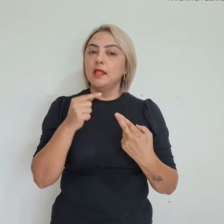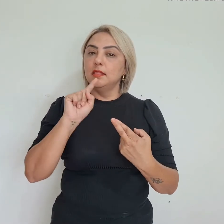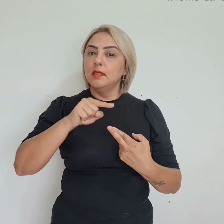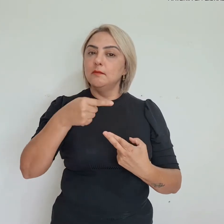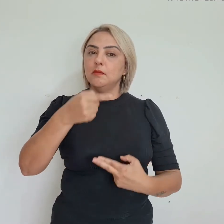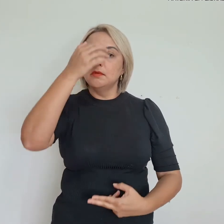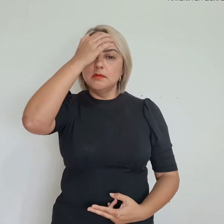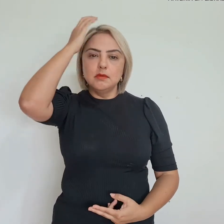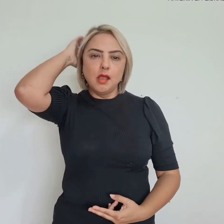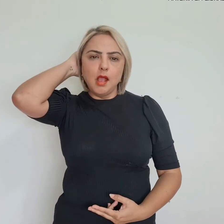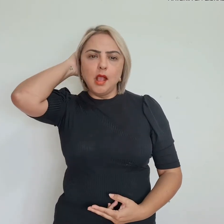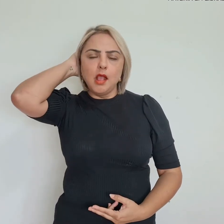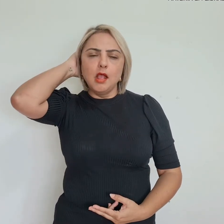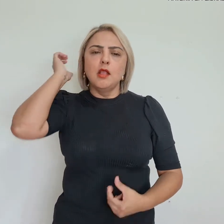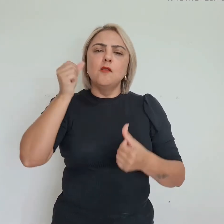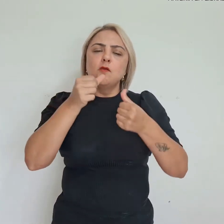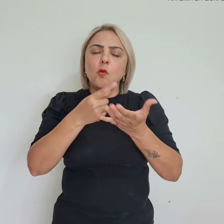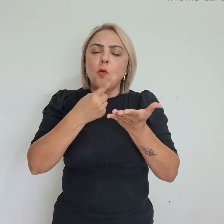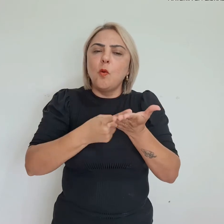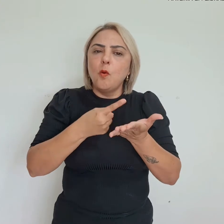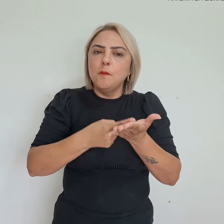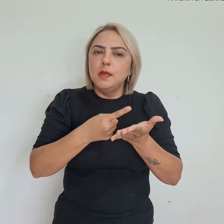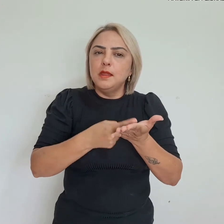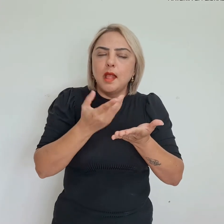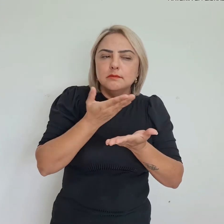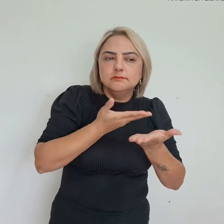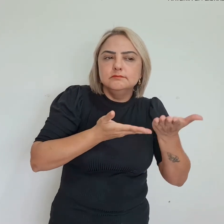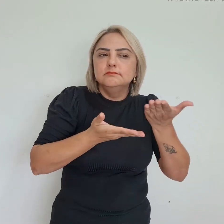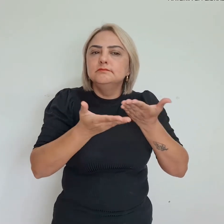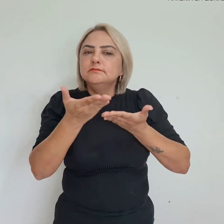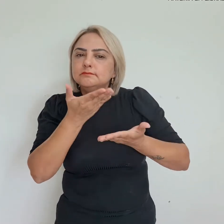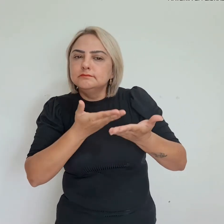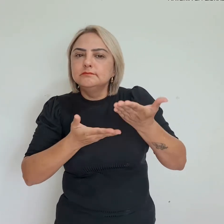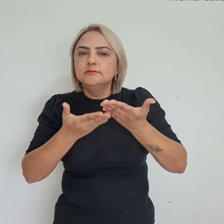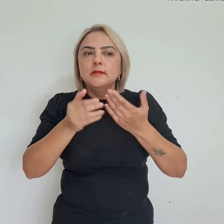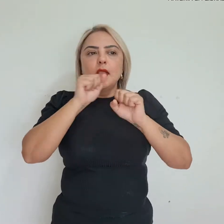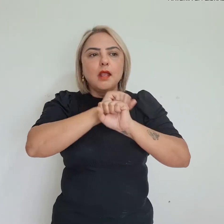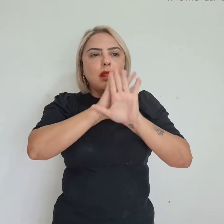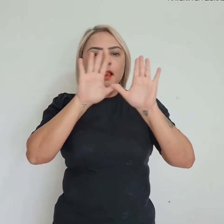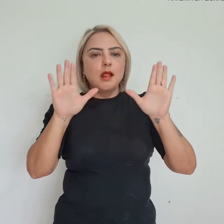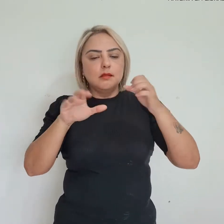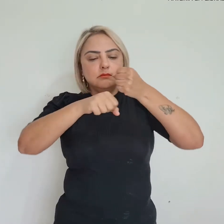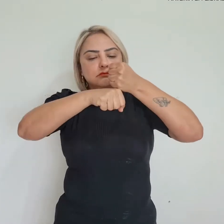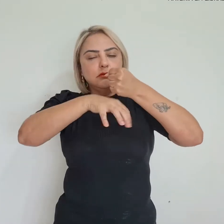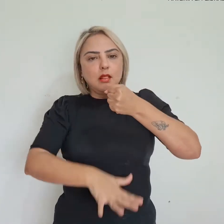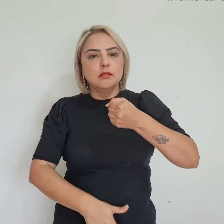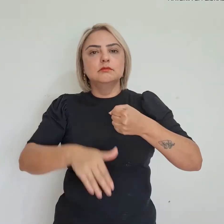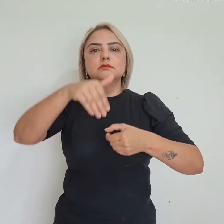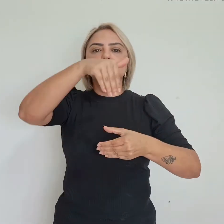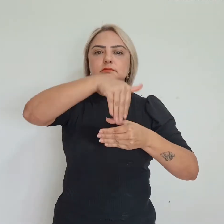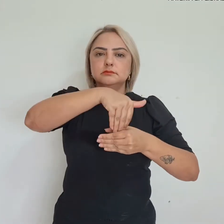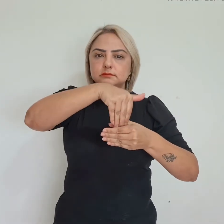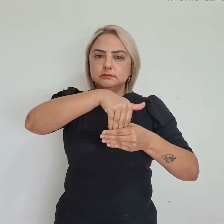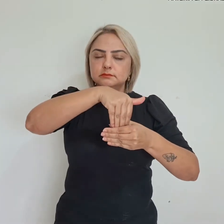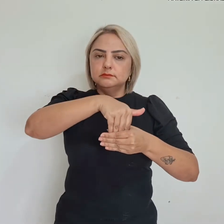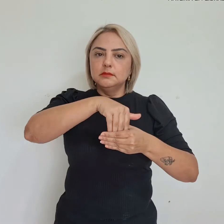Guedes. Foi acertado para tratarmos e colocarmos claramente o cronograma para votação